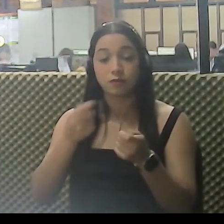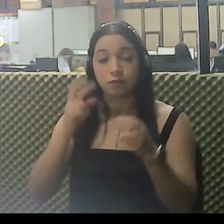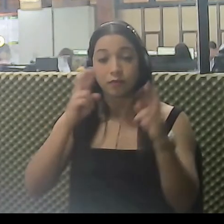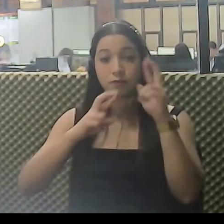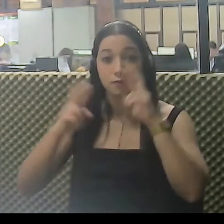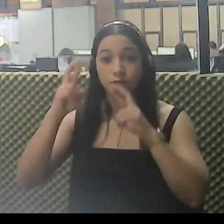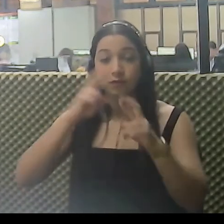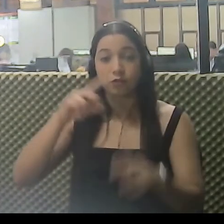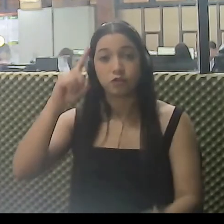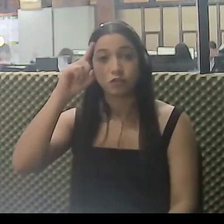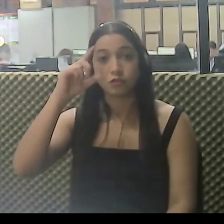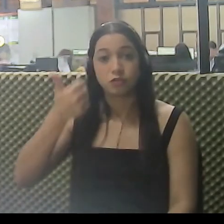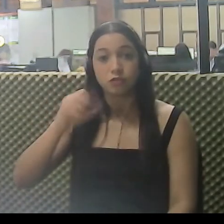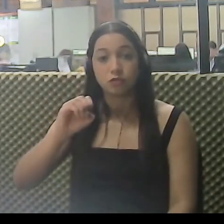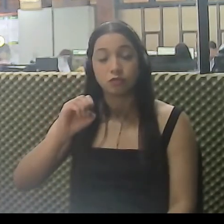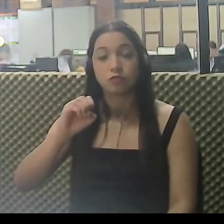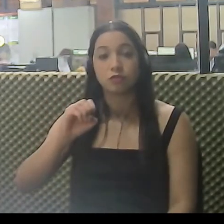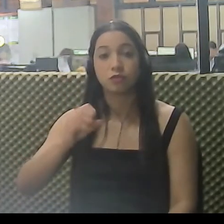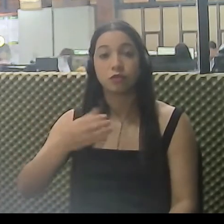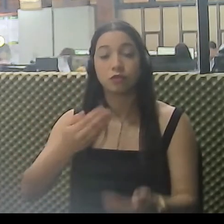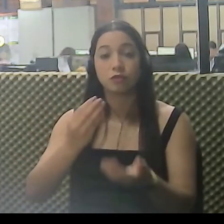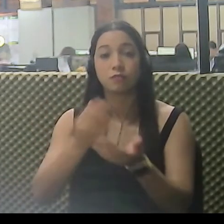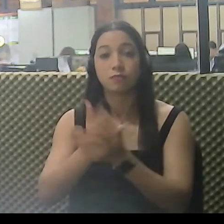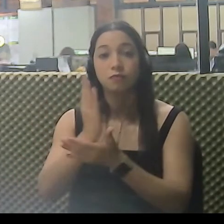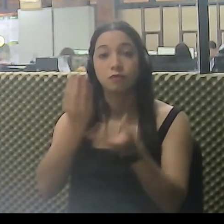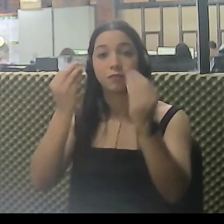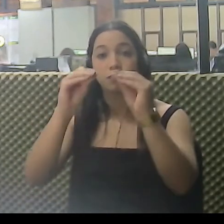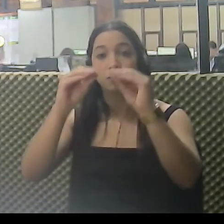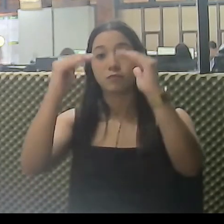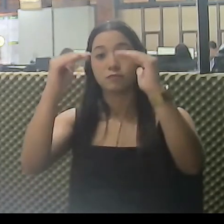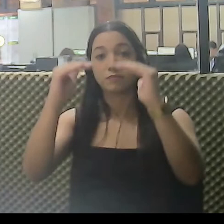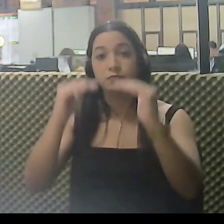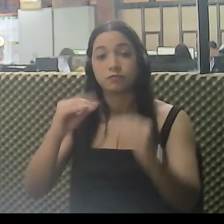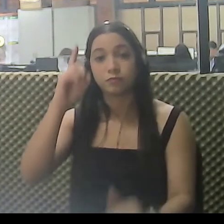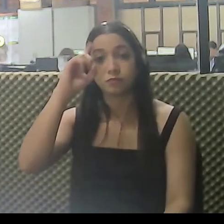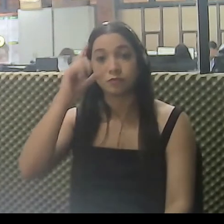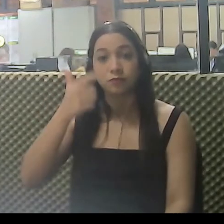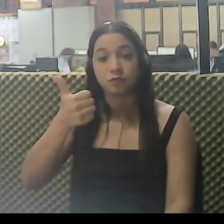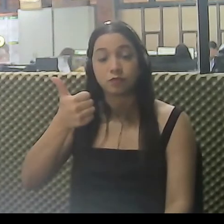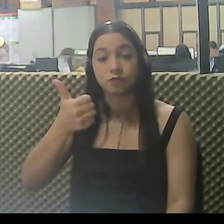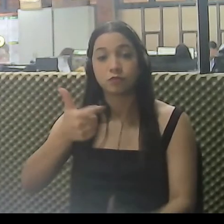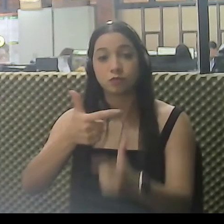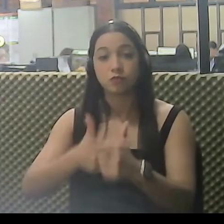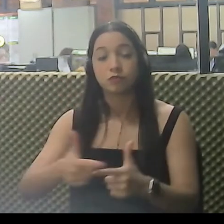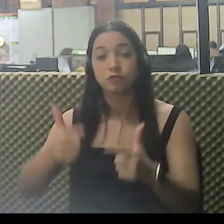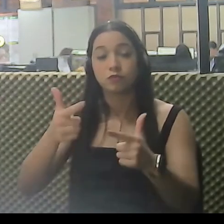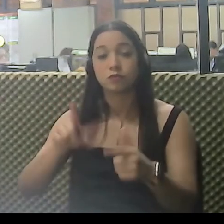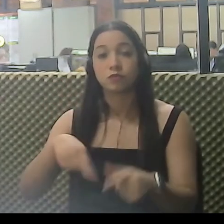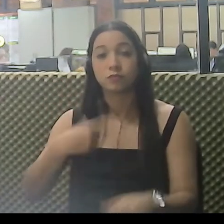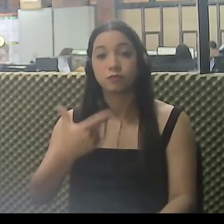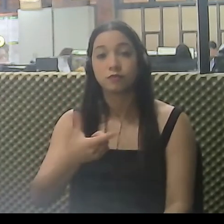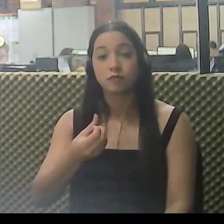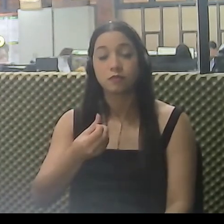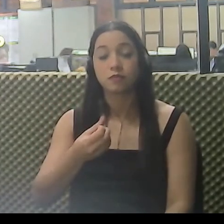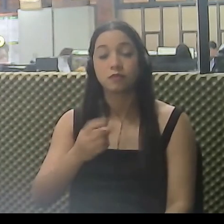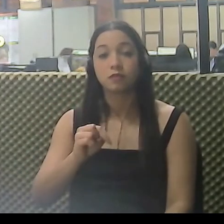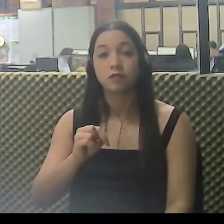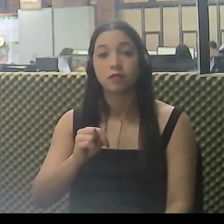No dia 10 será publicada a classificação, no dia 21 será feito o sorteio e no dia 26 realizada a